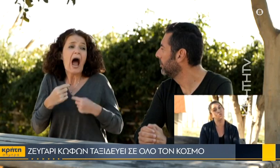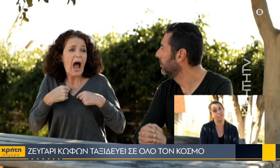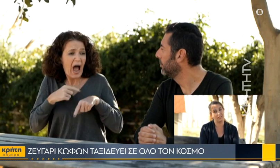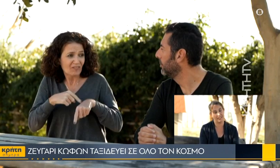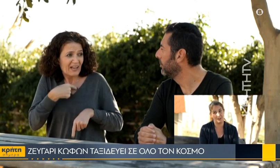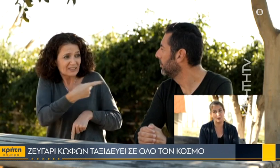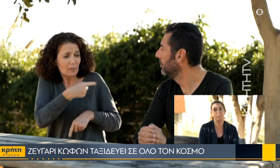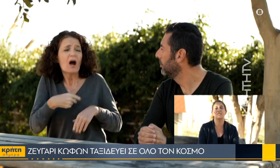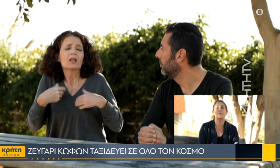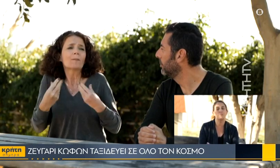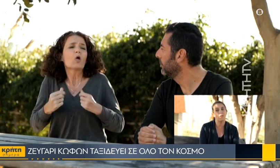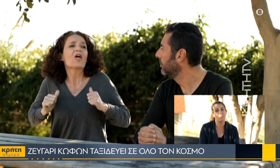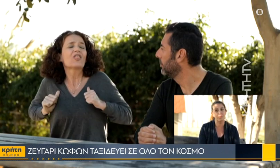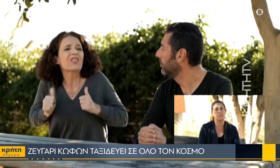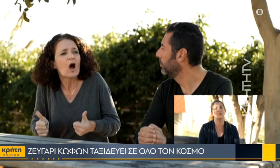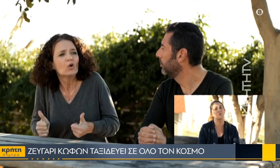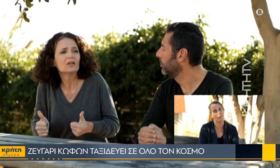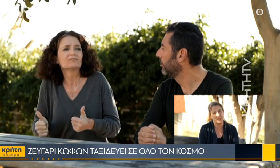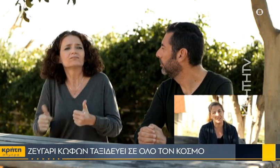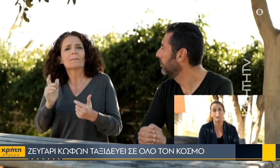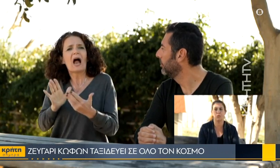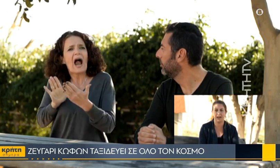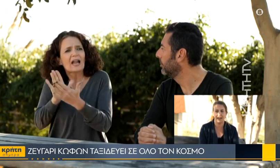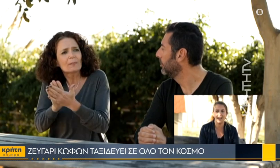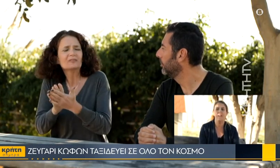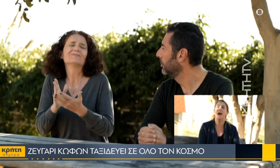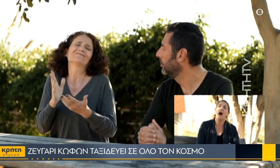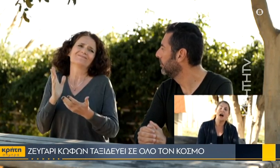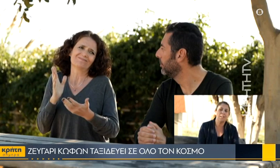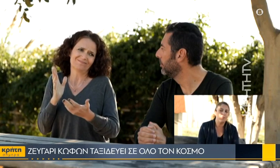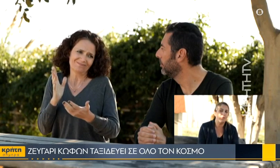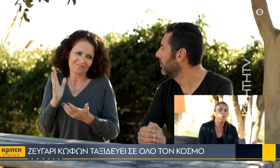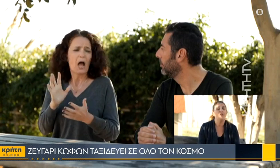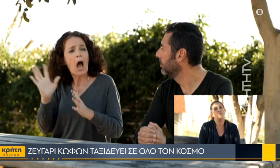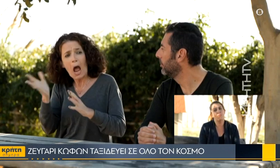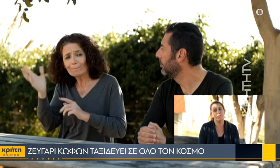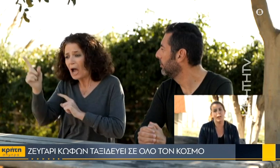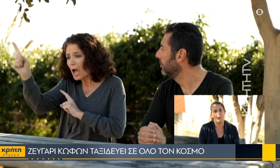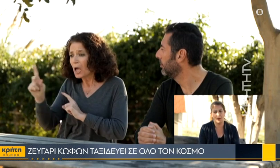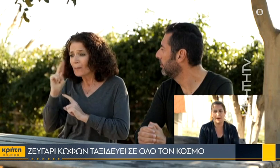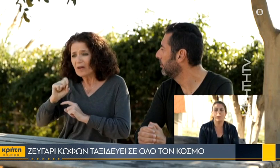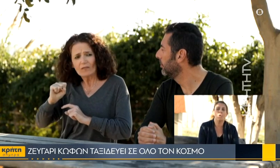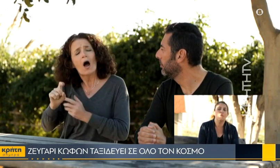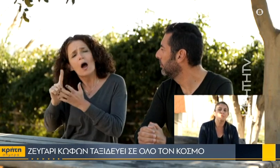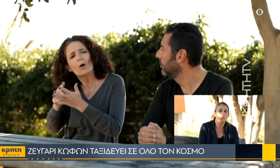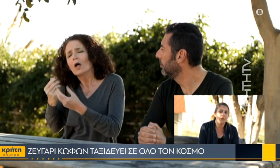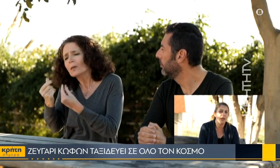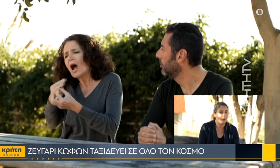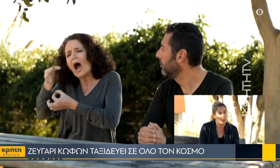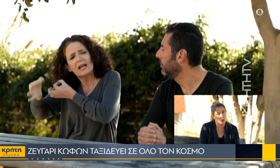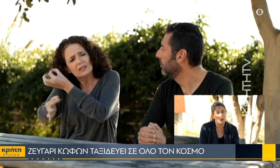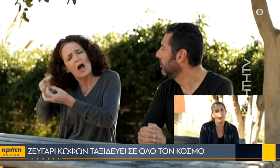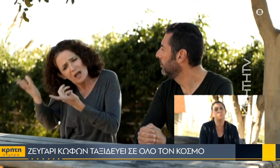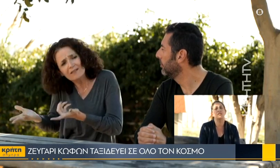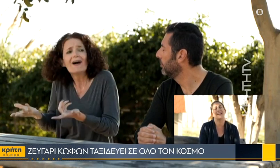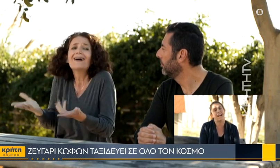δεν έχουμε όλες τις ίδιες δυνατότητες. Υπάρχουν άνθρωποι που αισθάνονται πιο δυνατοί, πιο θαραλέοι, άλλοι οι οποίοι φοβούνται λίγο παραπάνω. Εγώ αυτό που θέλω